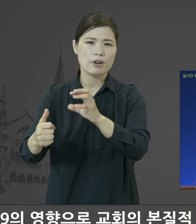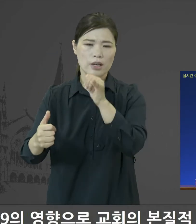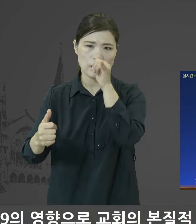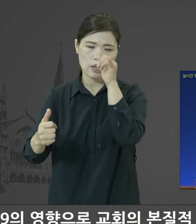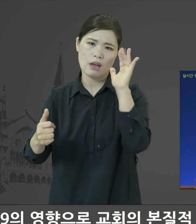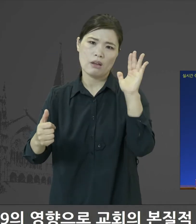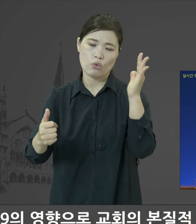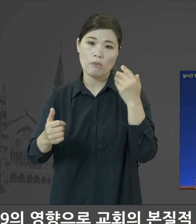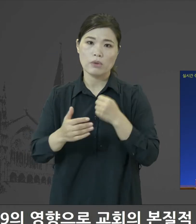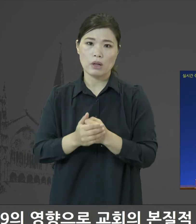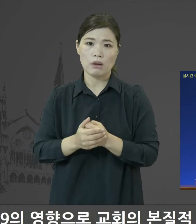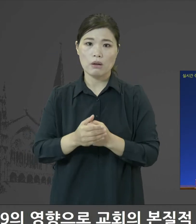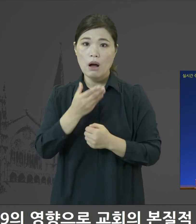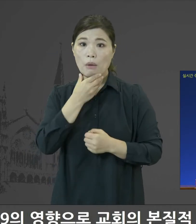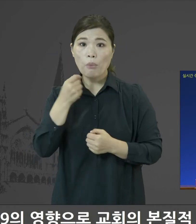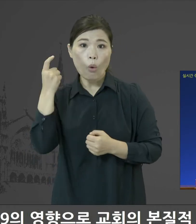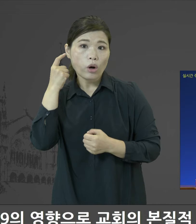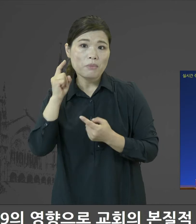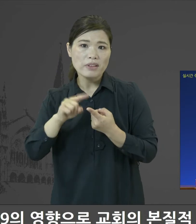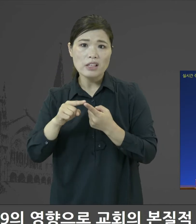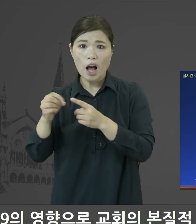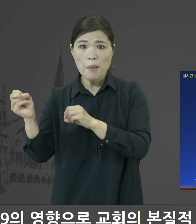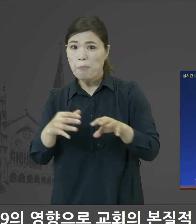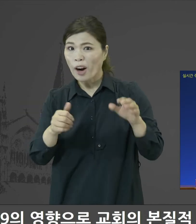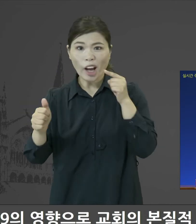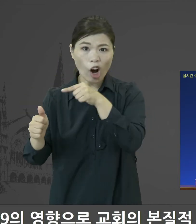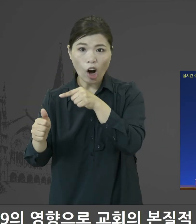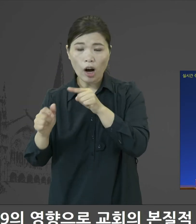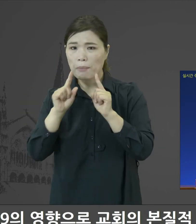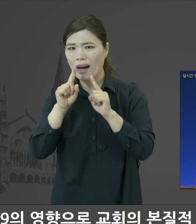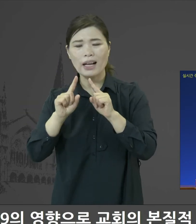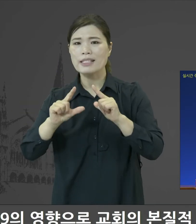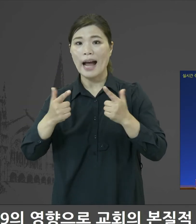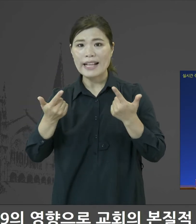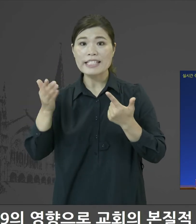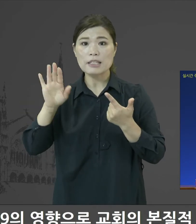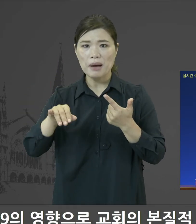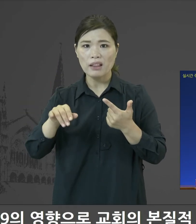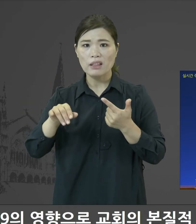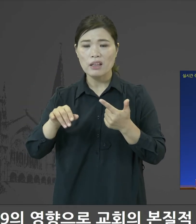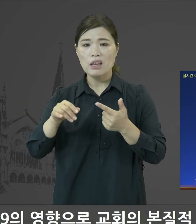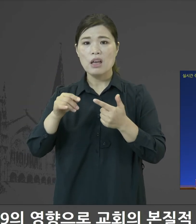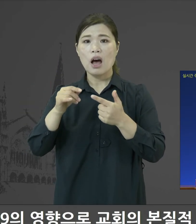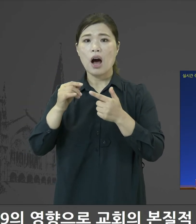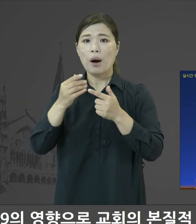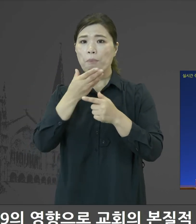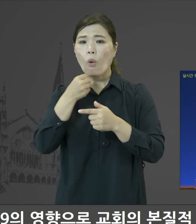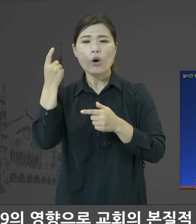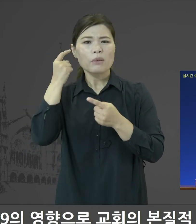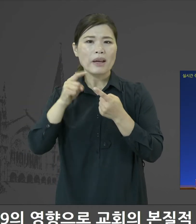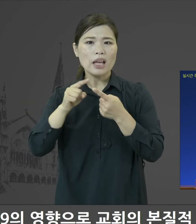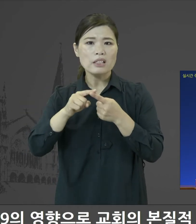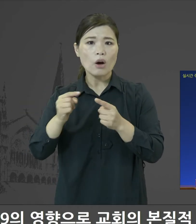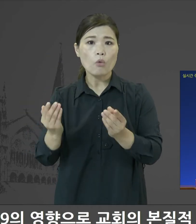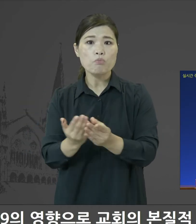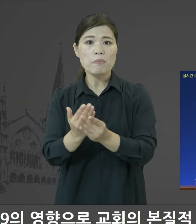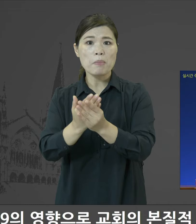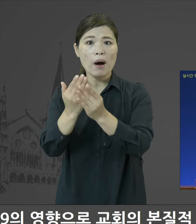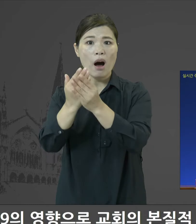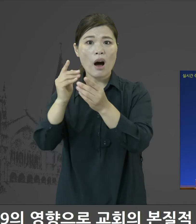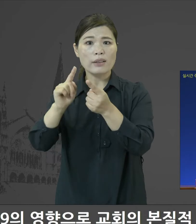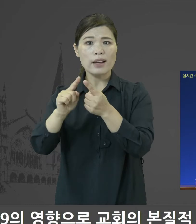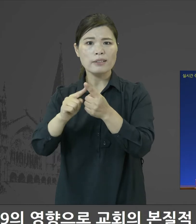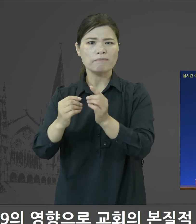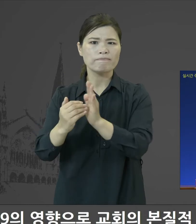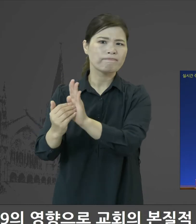복음을 버리라고 얘기하지 않지만 복음이 확장되는 것을 이 모양 저 모양으로 방해할 겁니다. 복음은 오직 교회당